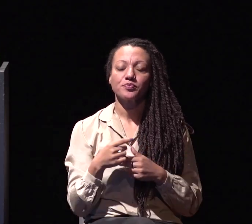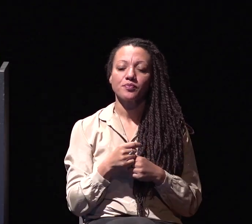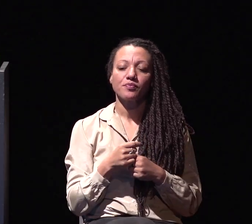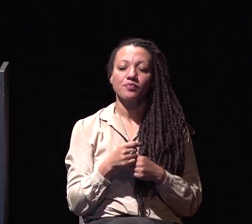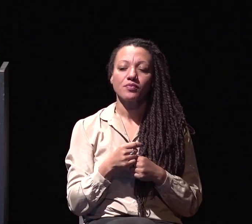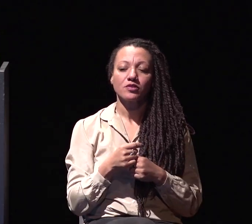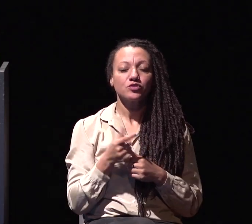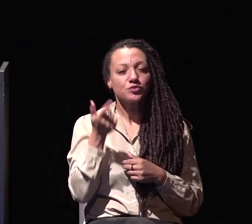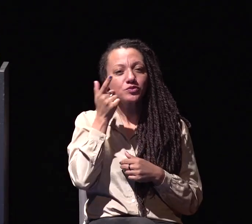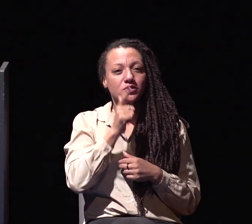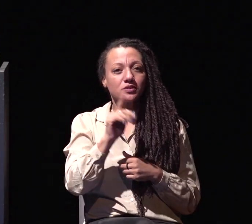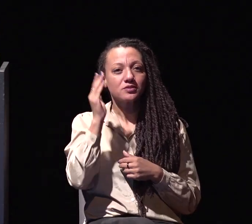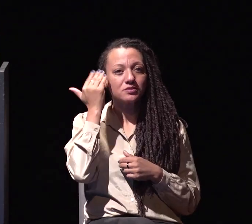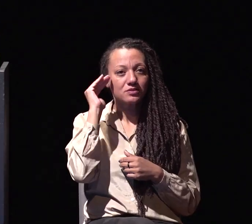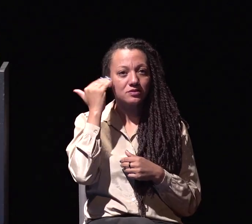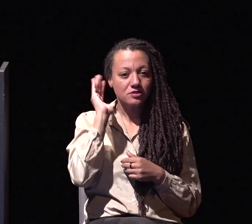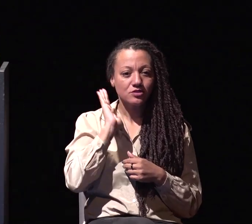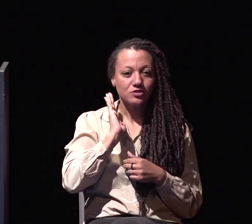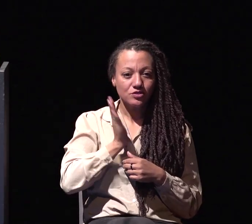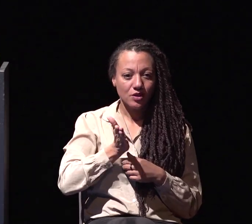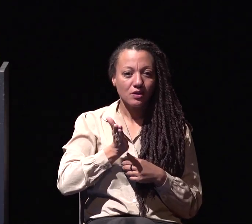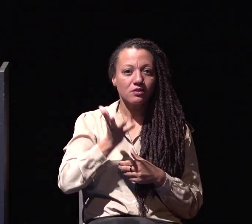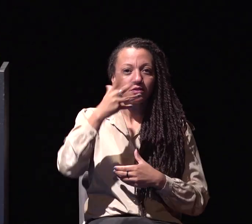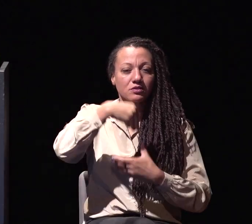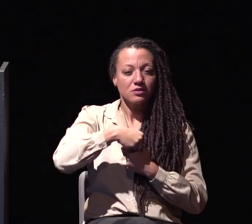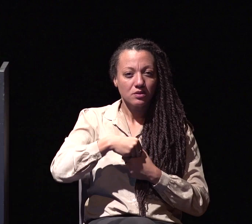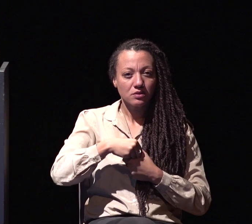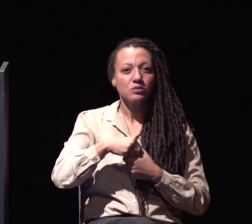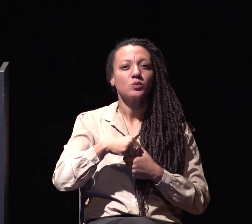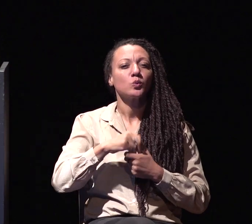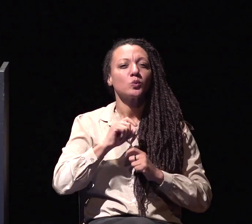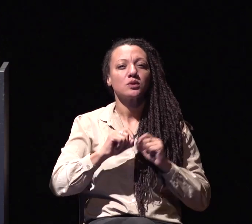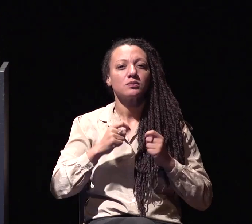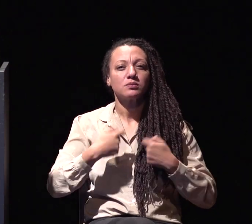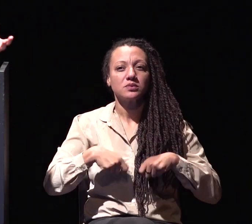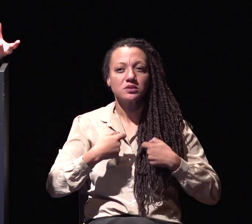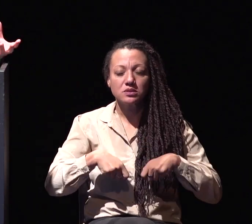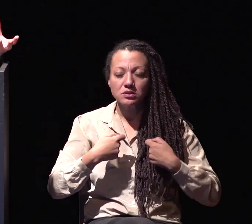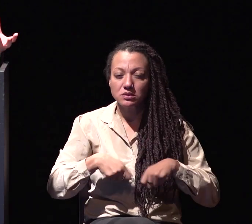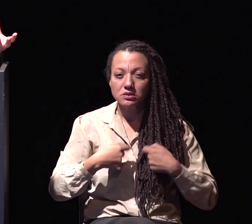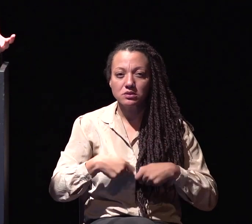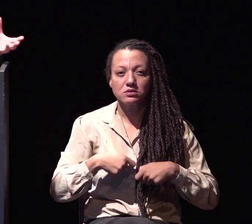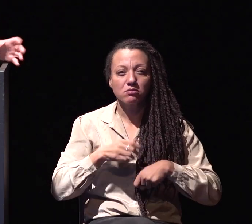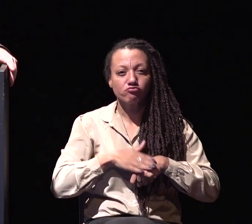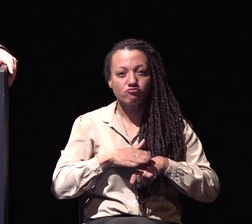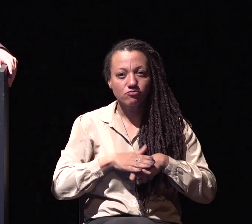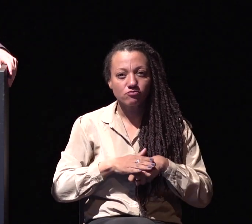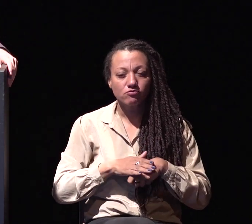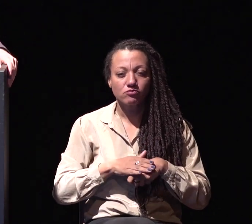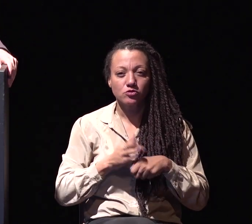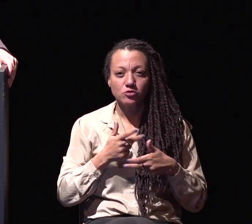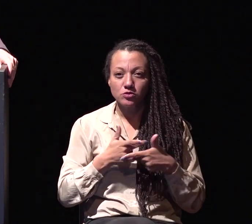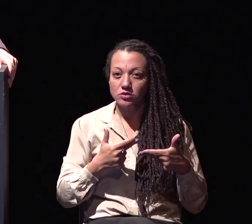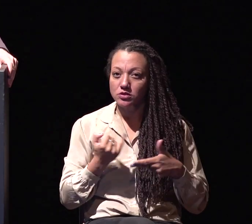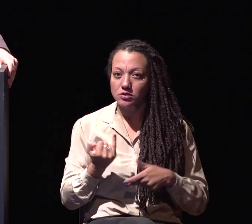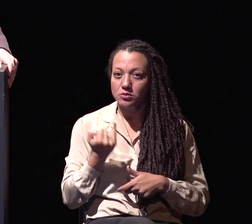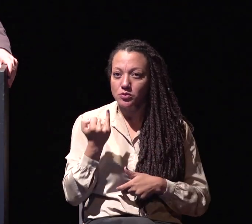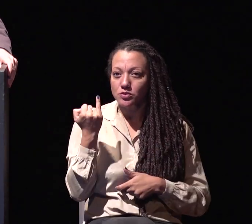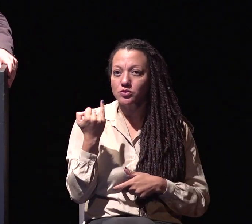consegue estabelecer alguns procedimentos fundamentais para que esse